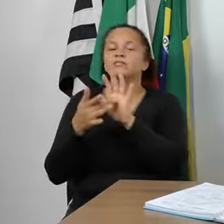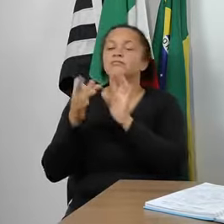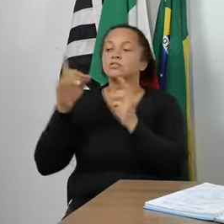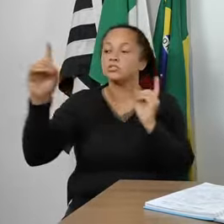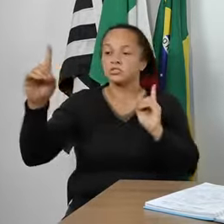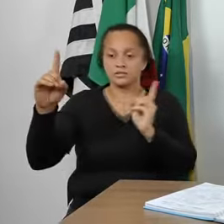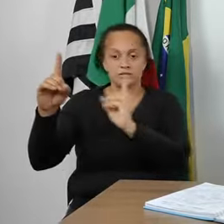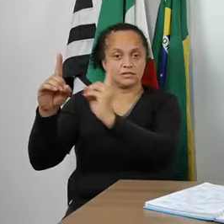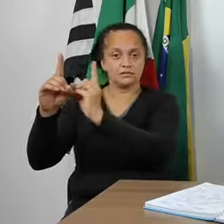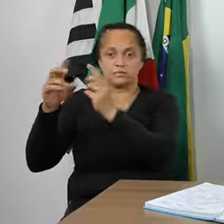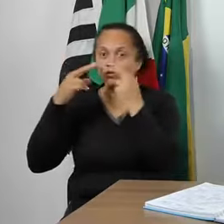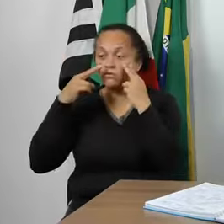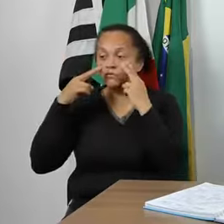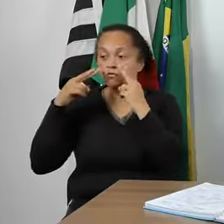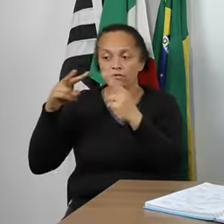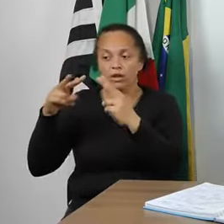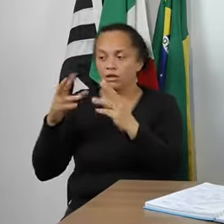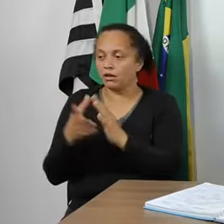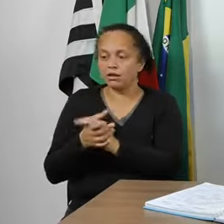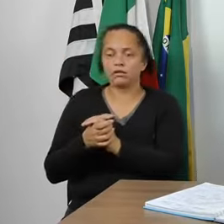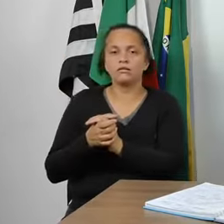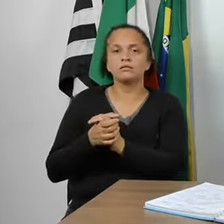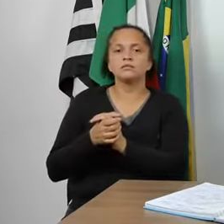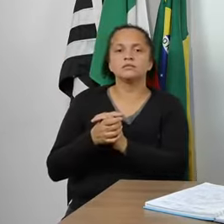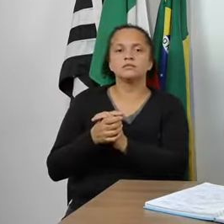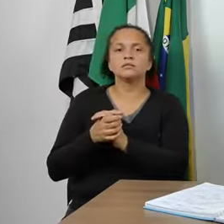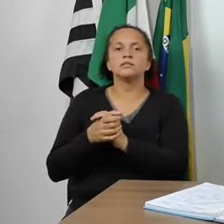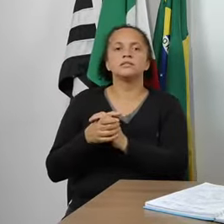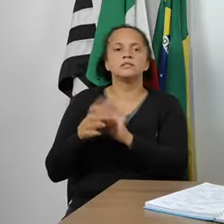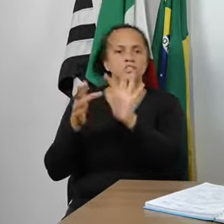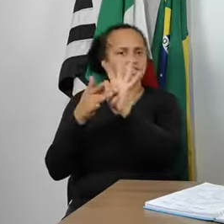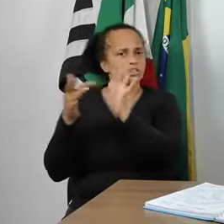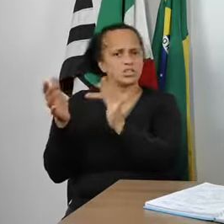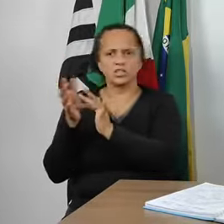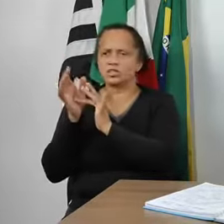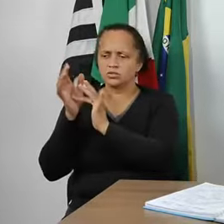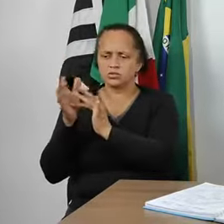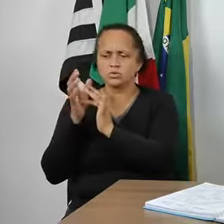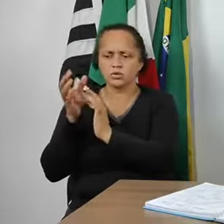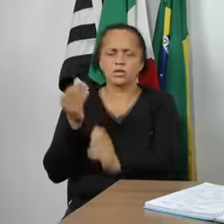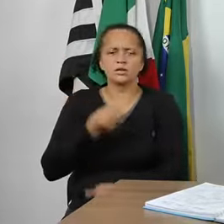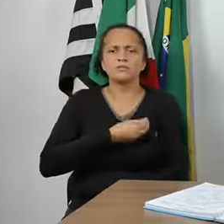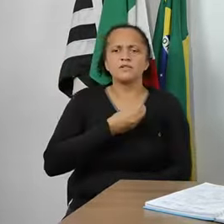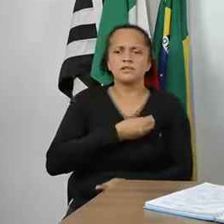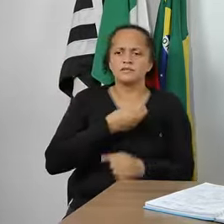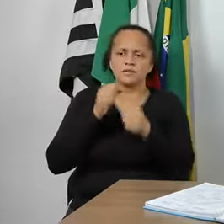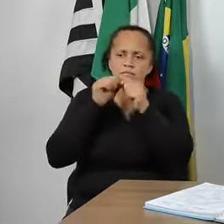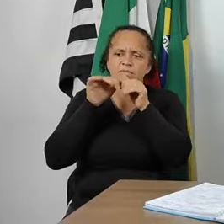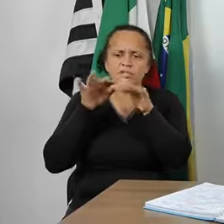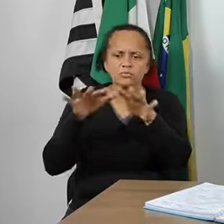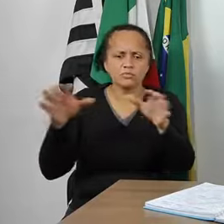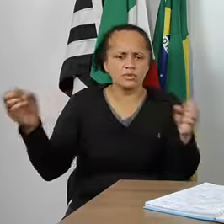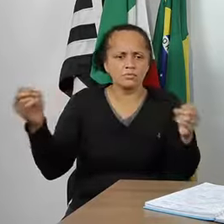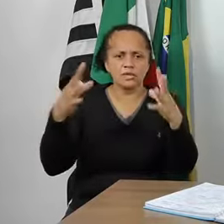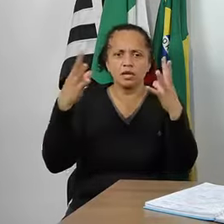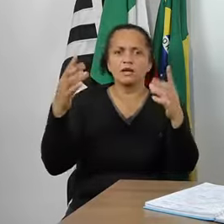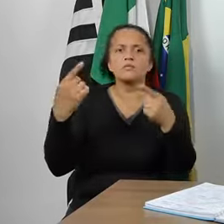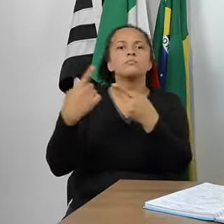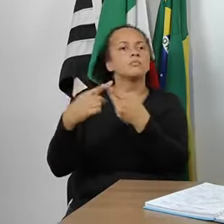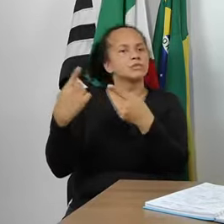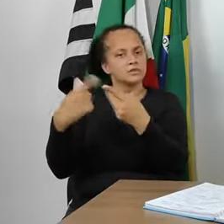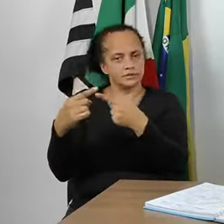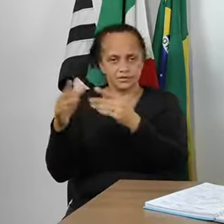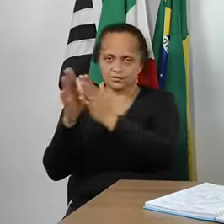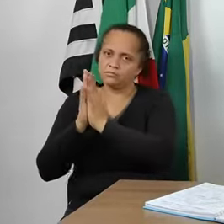viram que ele só vivia naquela maneira, ele só fazia o que fazia porque ele